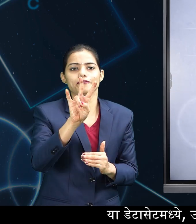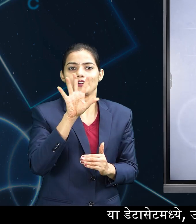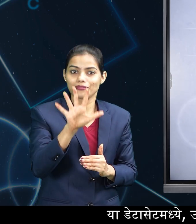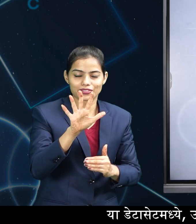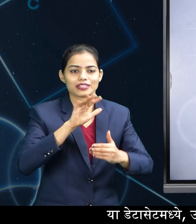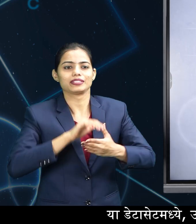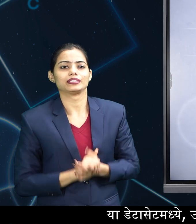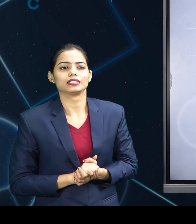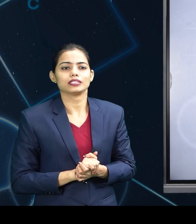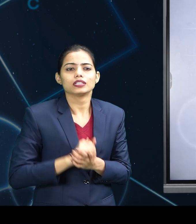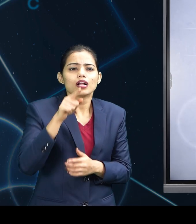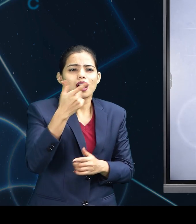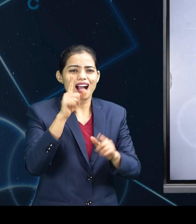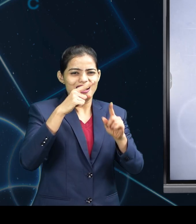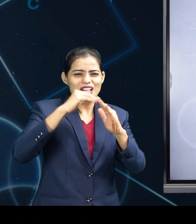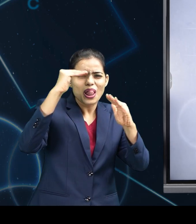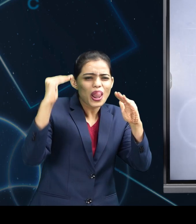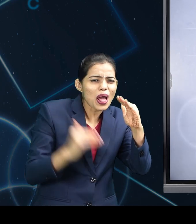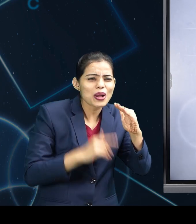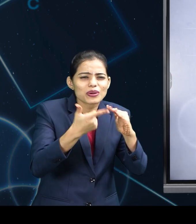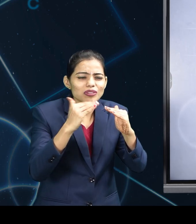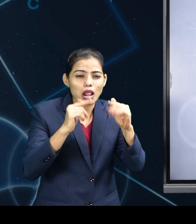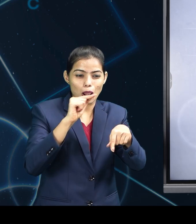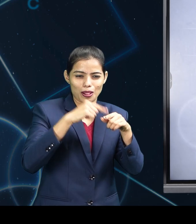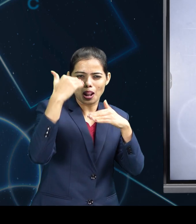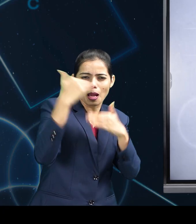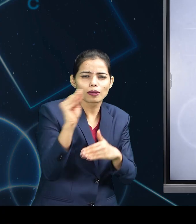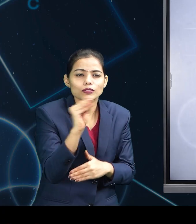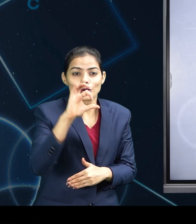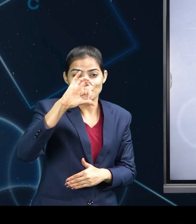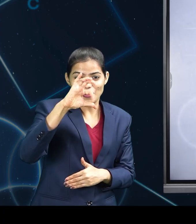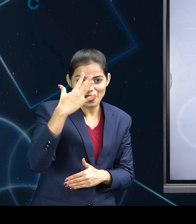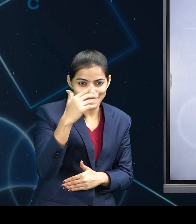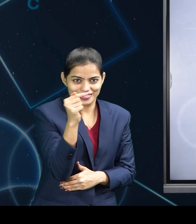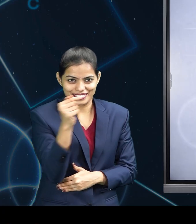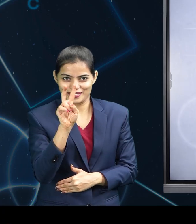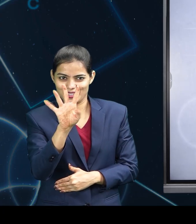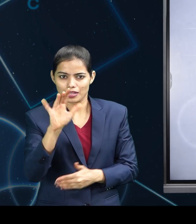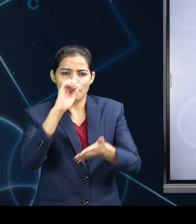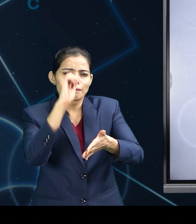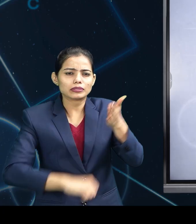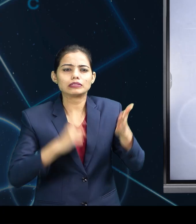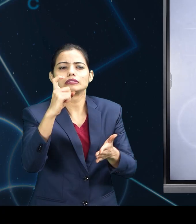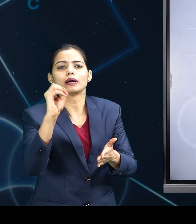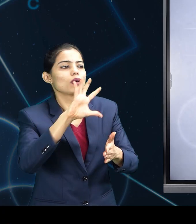आहे, म्हणजे रेंज 95 वजा 25 बरोबर 70.